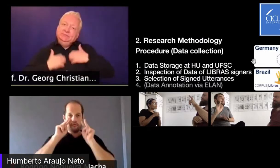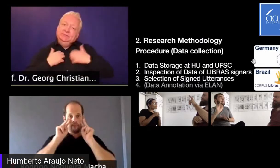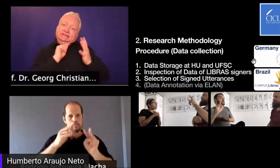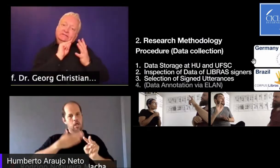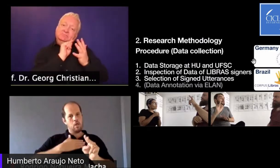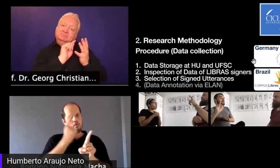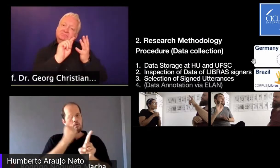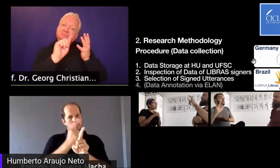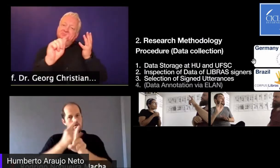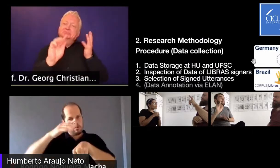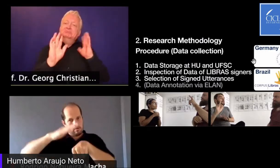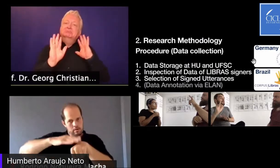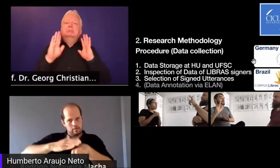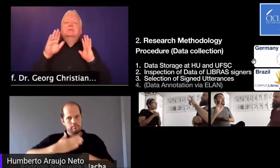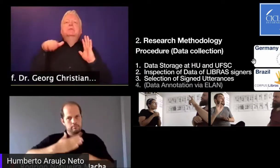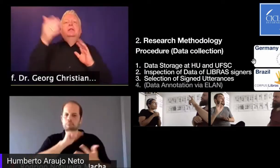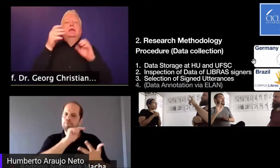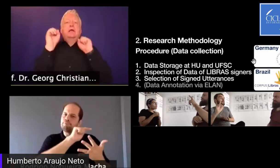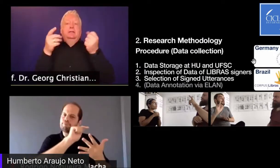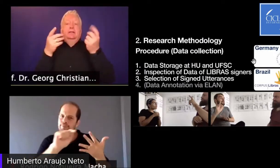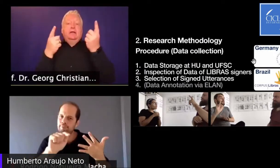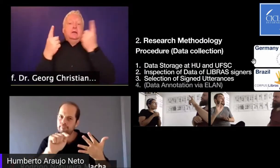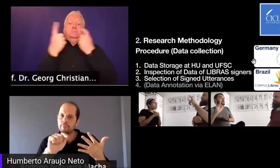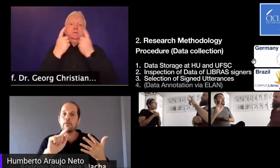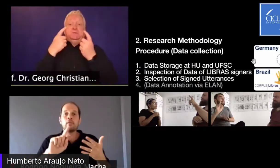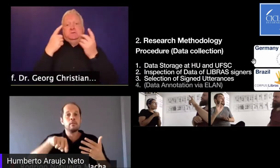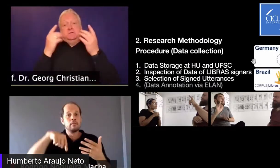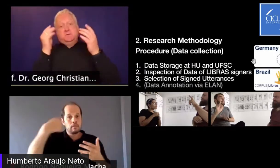nesses procedimentos de análise.